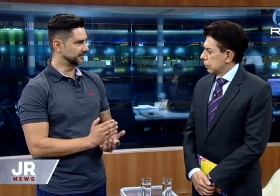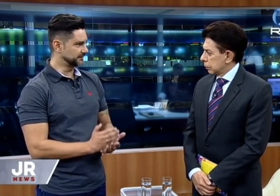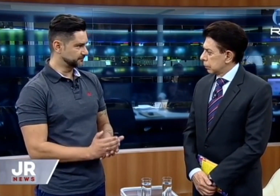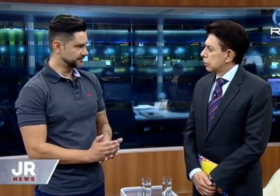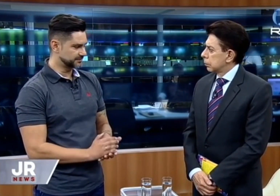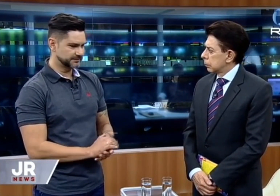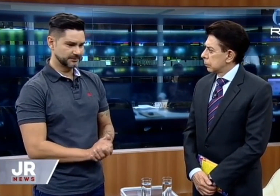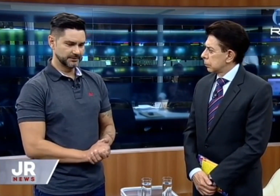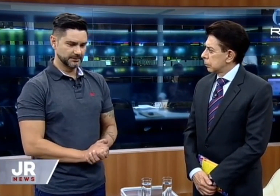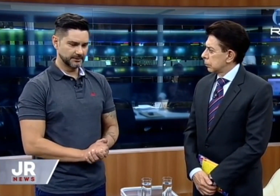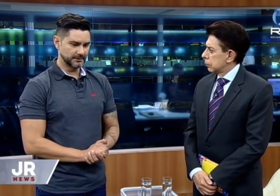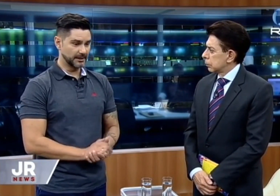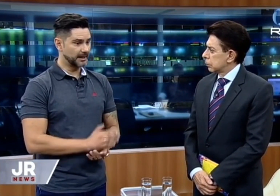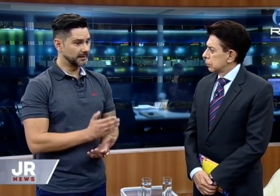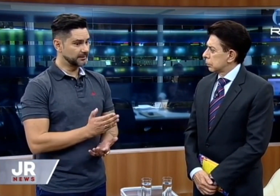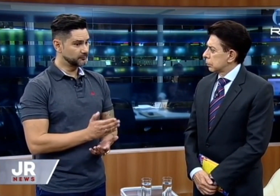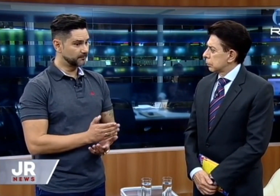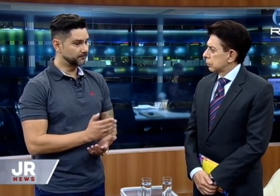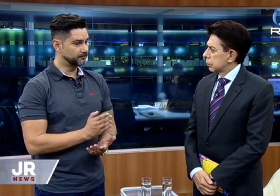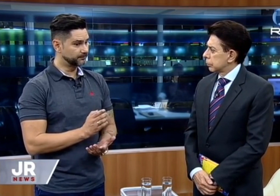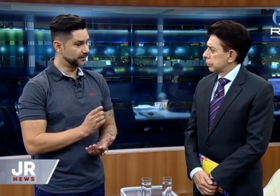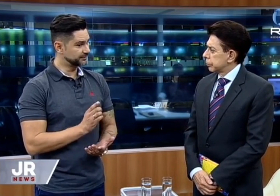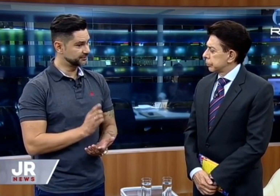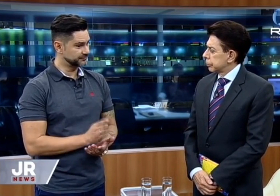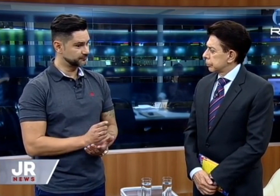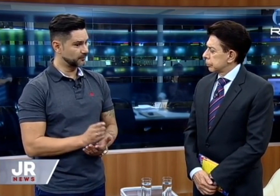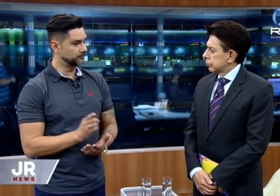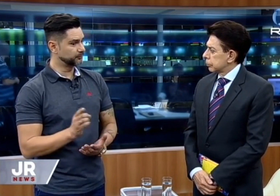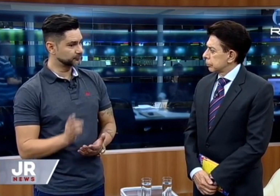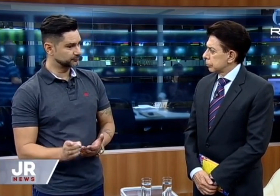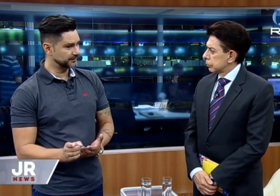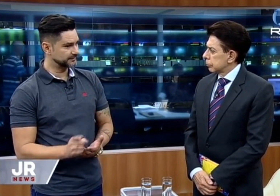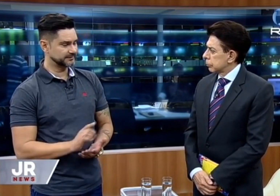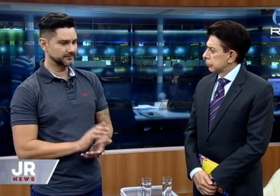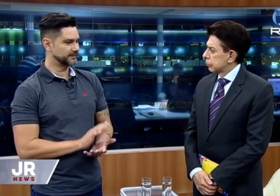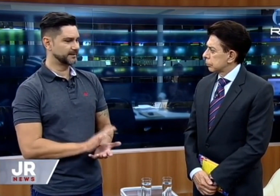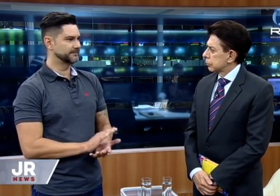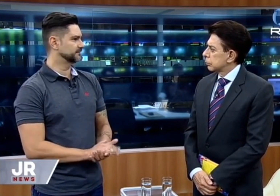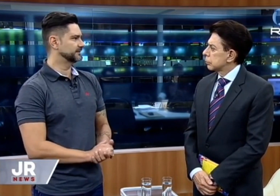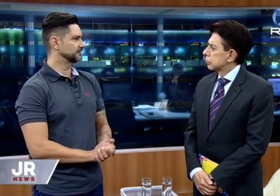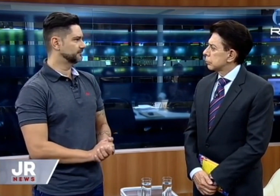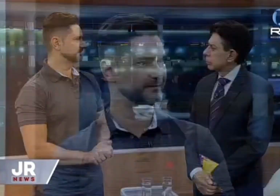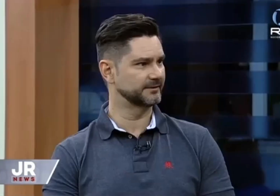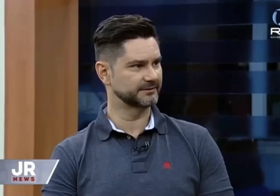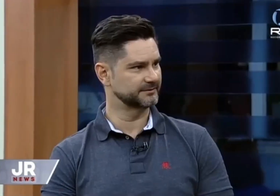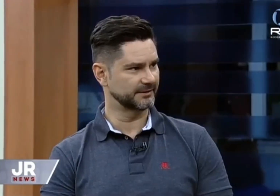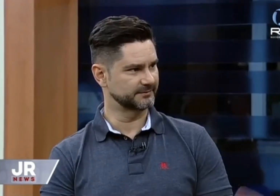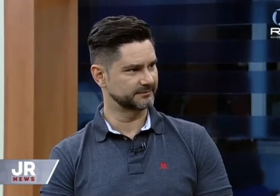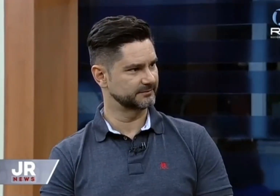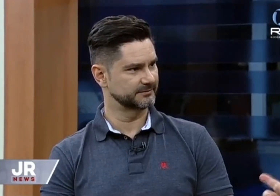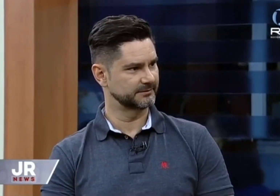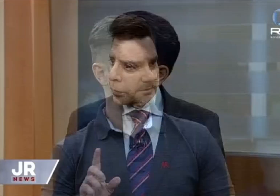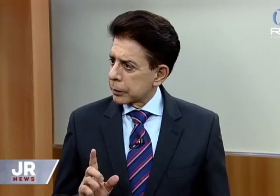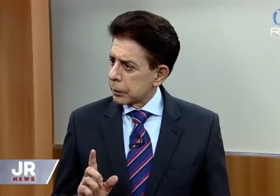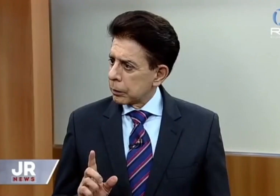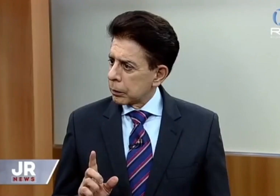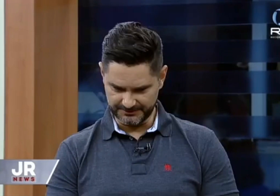Sign Language, a língua gestual portuguesa não é a mesma língua brasileira de sinais. É diferente? É